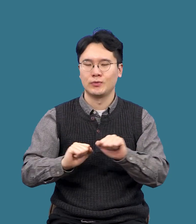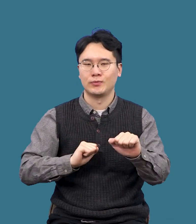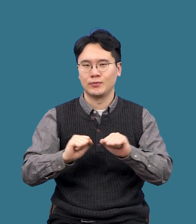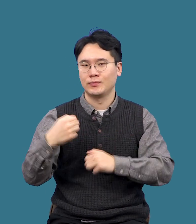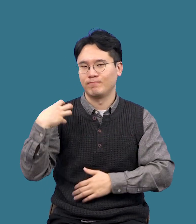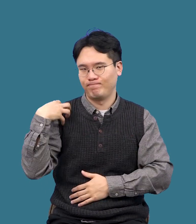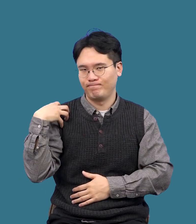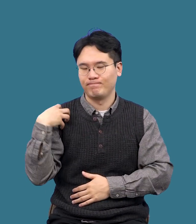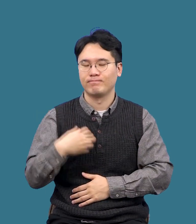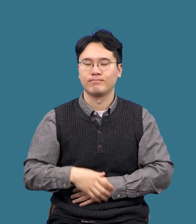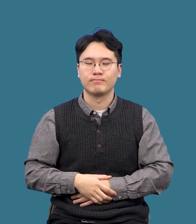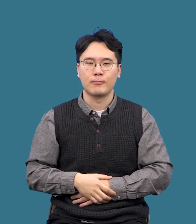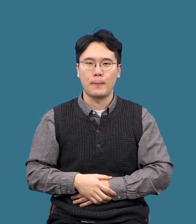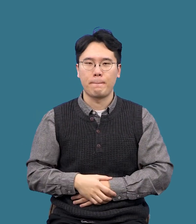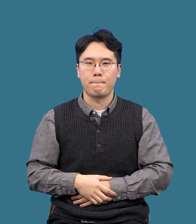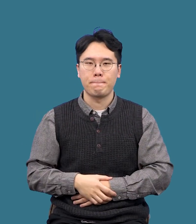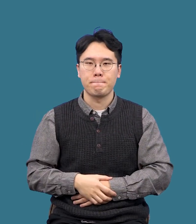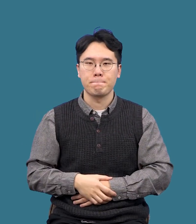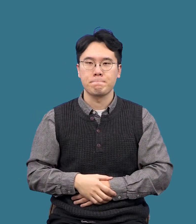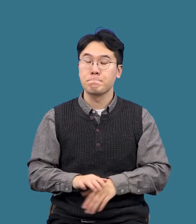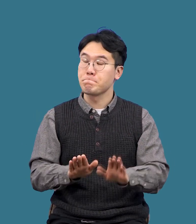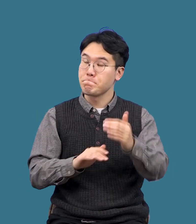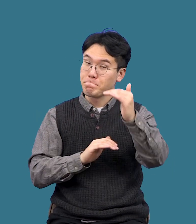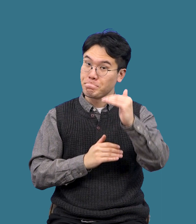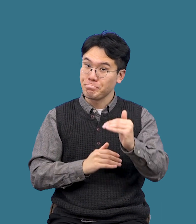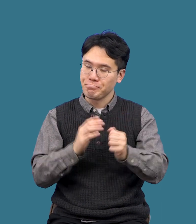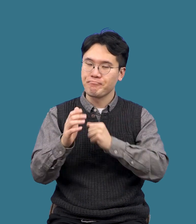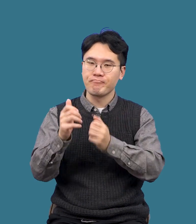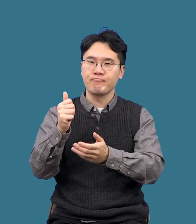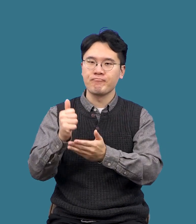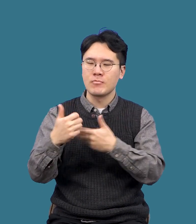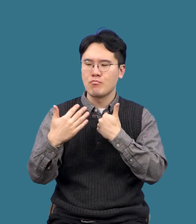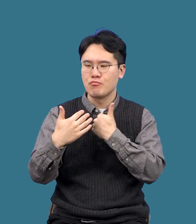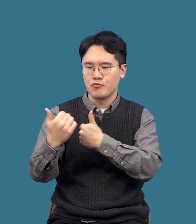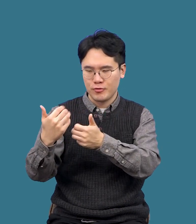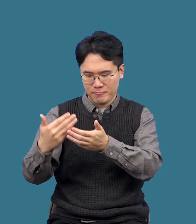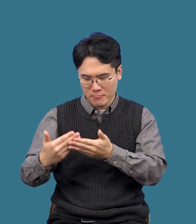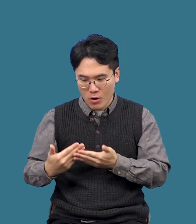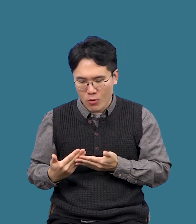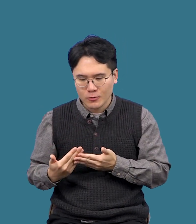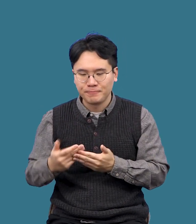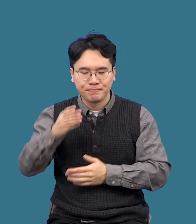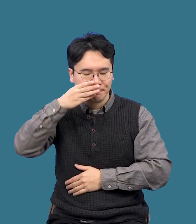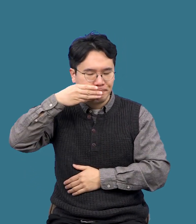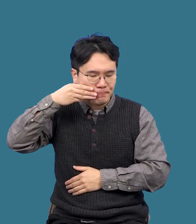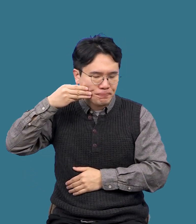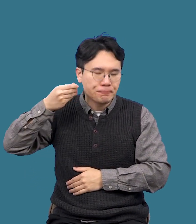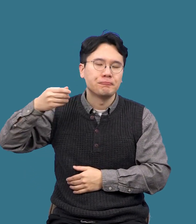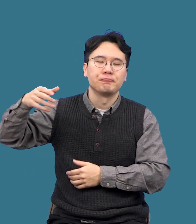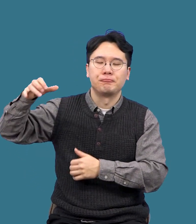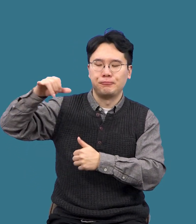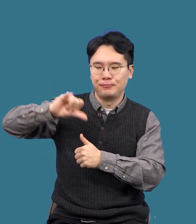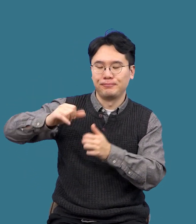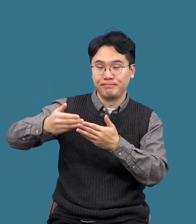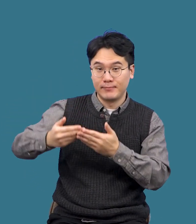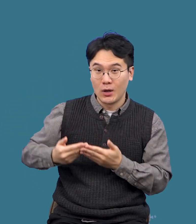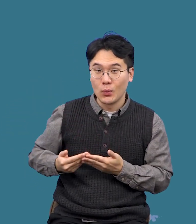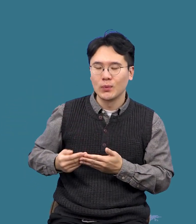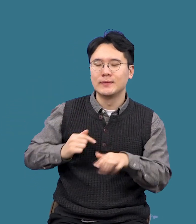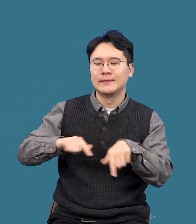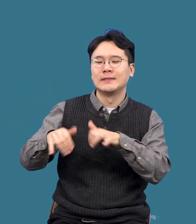우리가 하나님의 부르심을 받고 기름 부음을 받고 지도자로 세움을 받는다는 것은